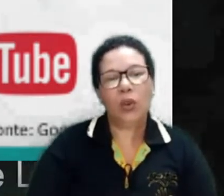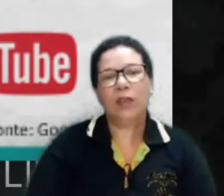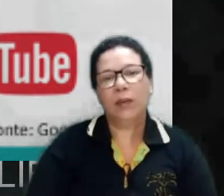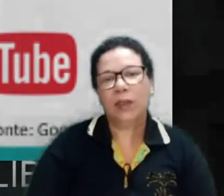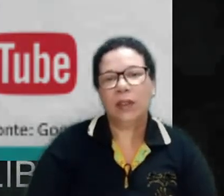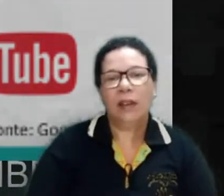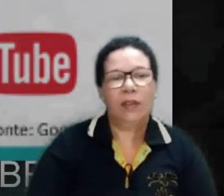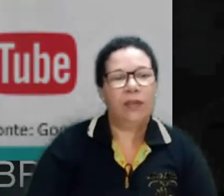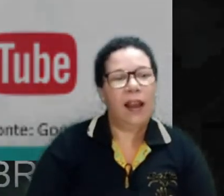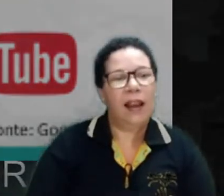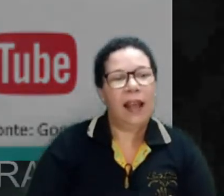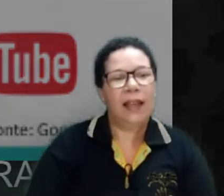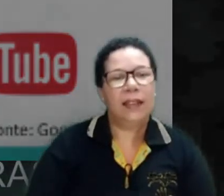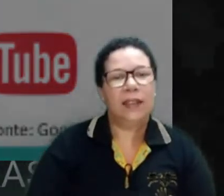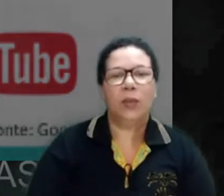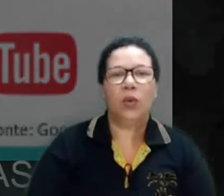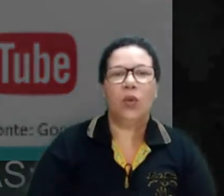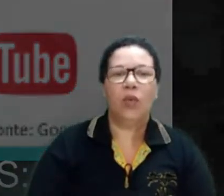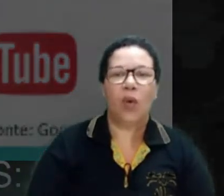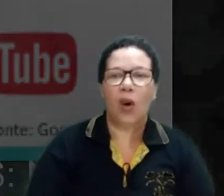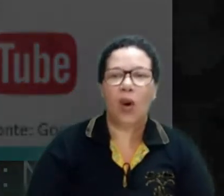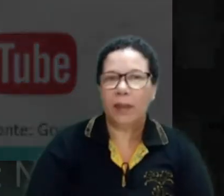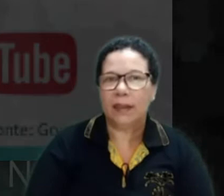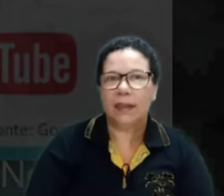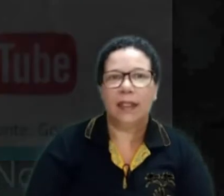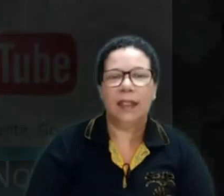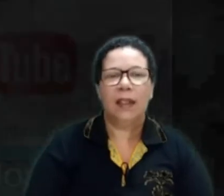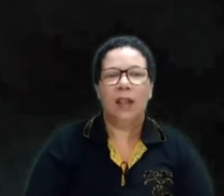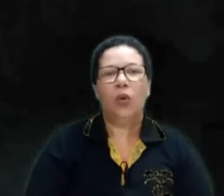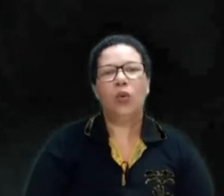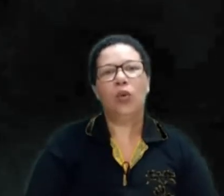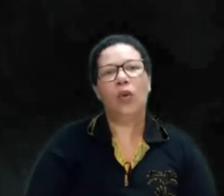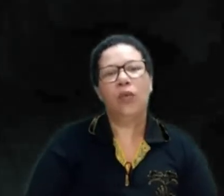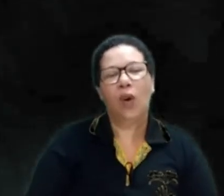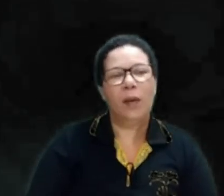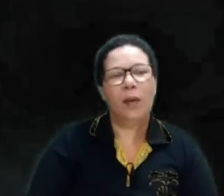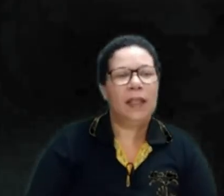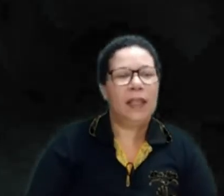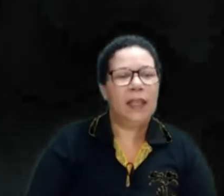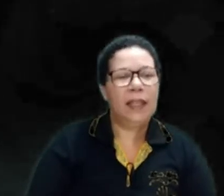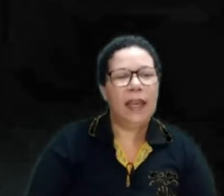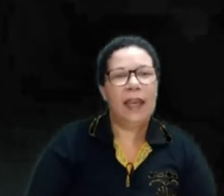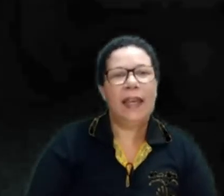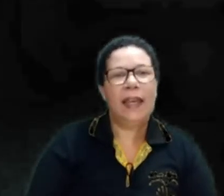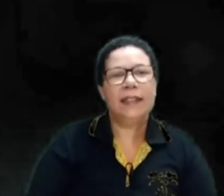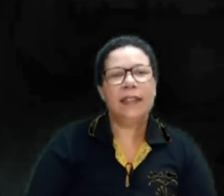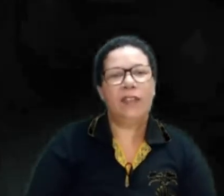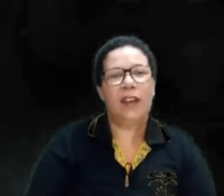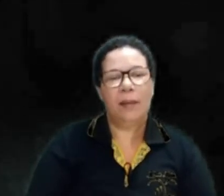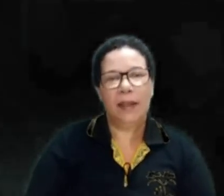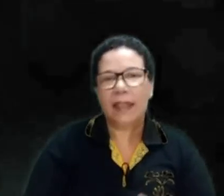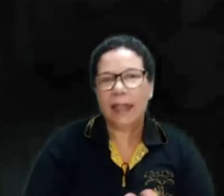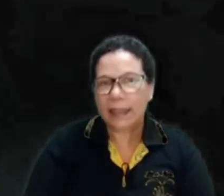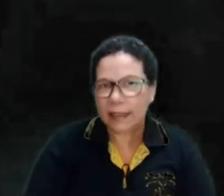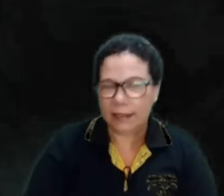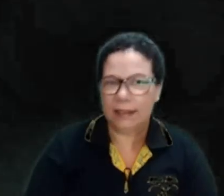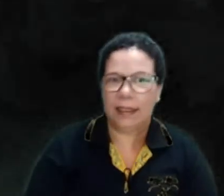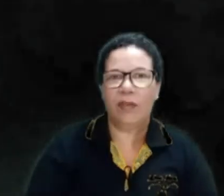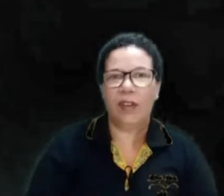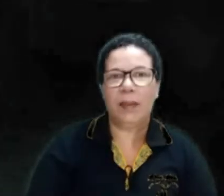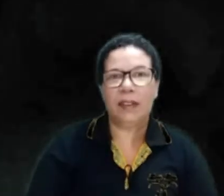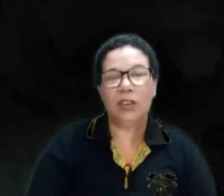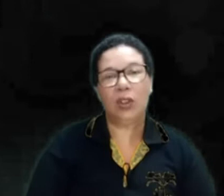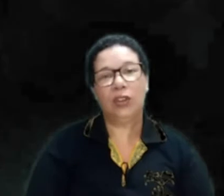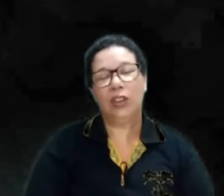Google, nós vamos falar sobre o Google Forms, né? O Google Form, ele é essa ferramenta aí, né?